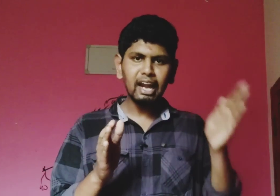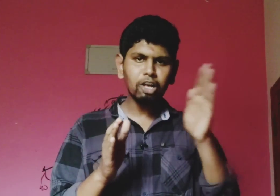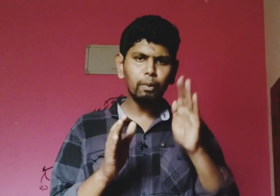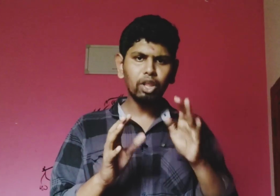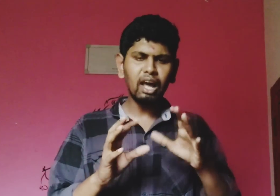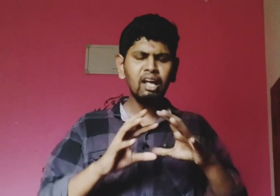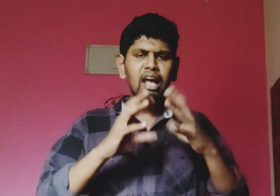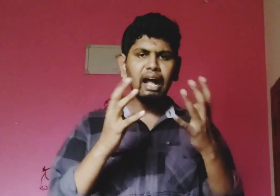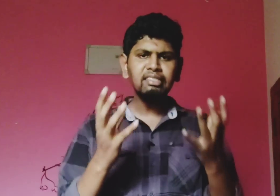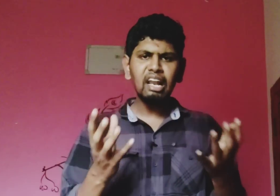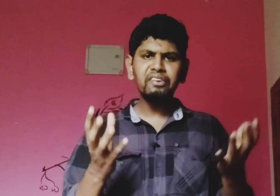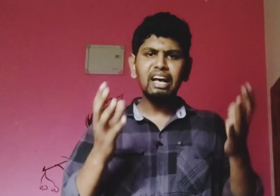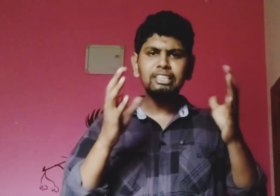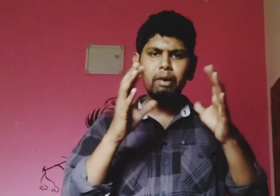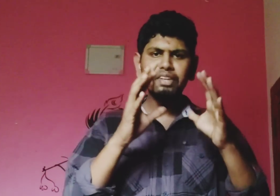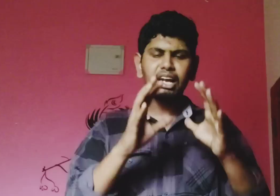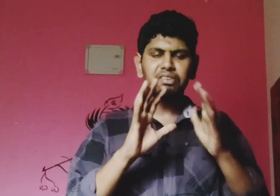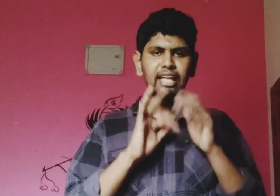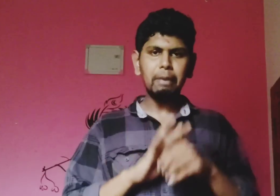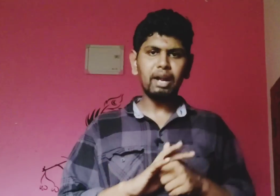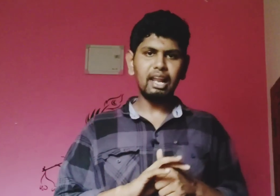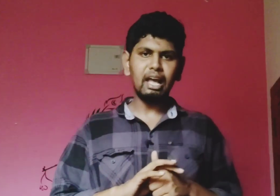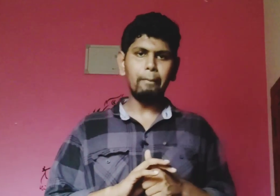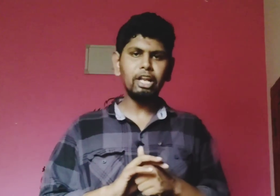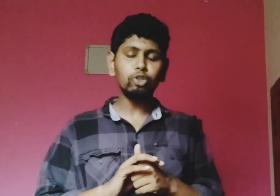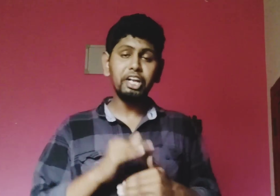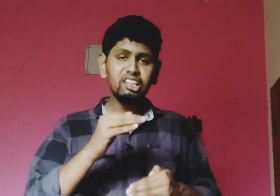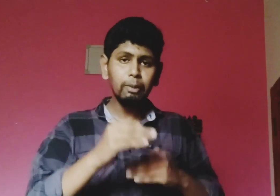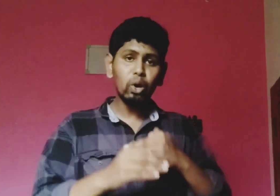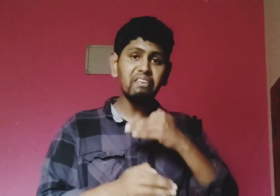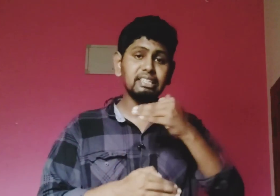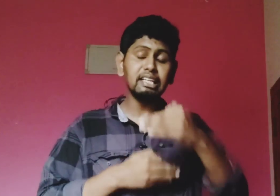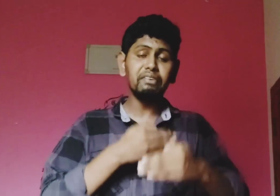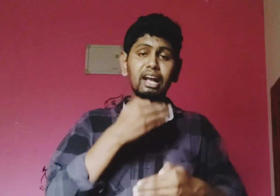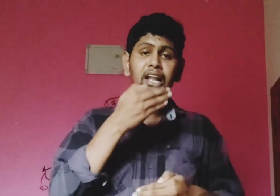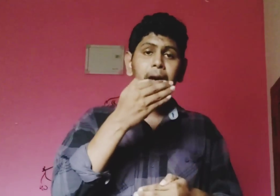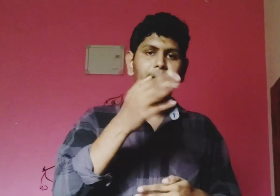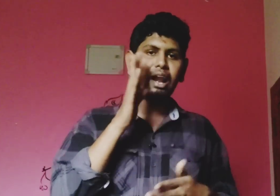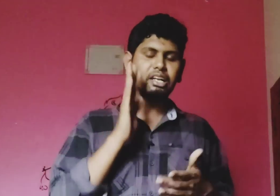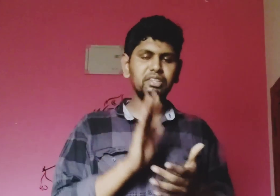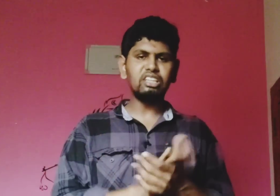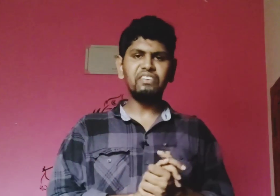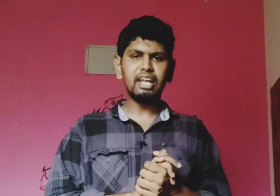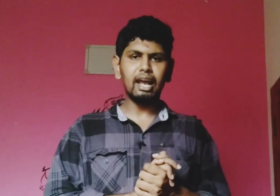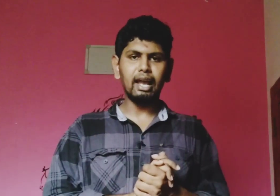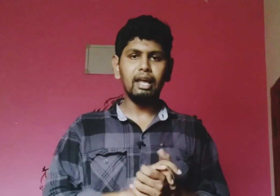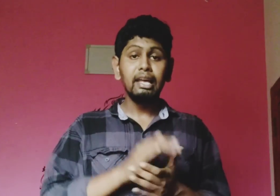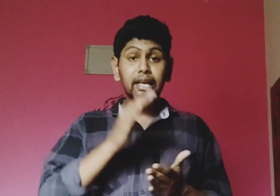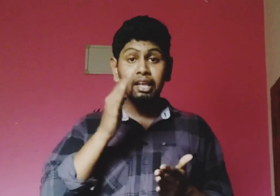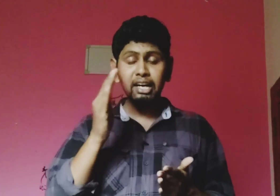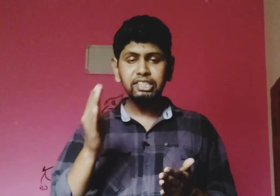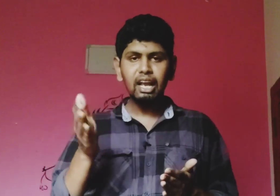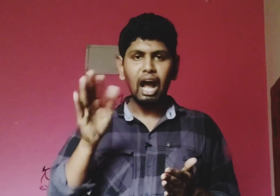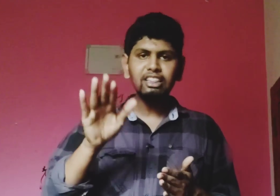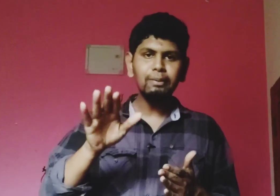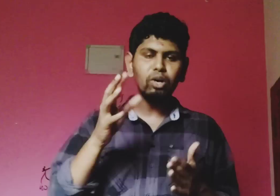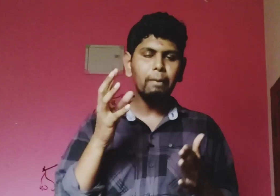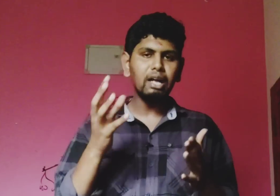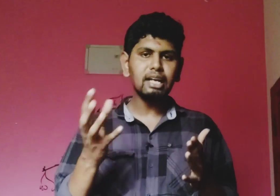கடக்கும் போதெல்லாம் அந்த அளவுக்கு அசம்பாவிதங்கள் வந்து ஏற்படல அப்படின்னு சொல்லிட்டு திமுகவை சேர்ந்தவர்கள் பாராட்டு வந்து தெரிவிக்கிறாங்க. எதிர்கட்சிகள் அதிமுக பாஜக